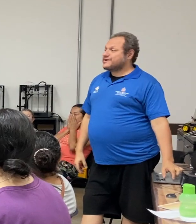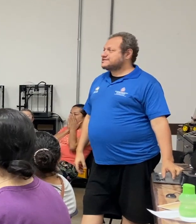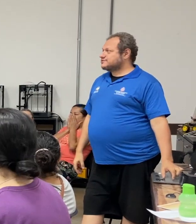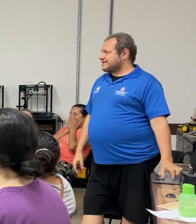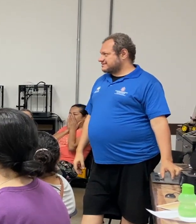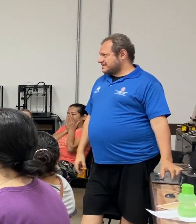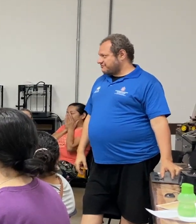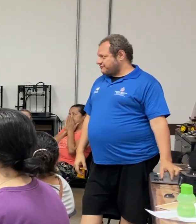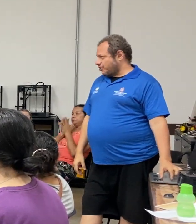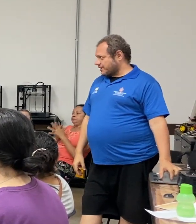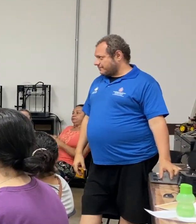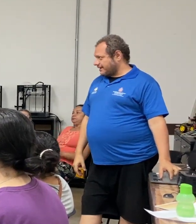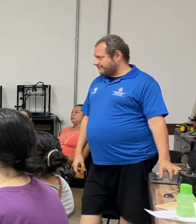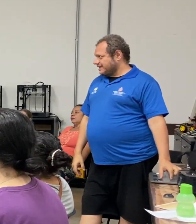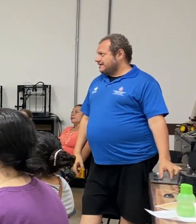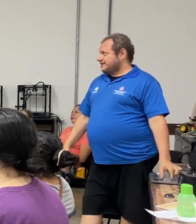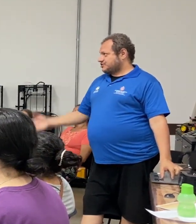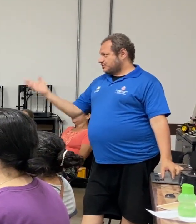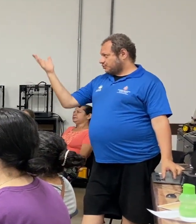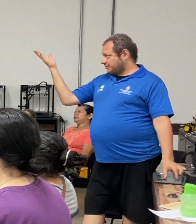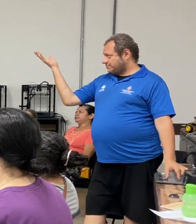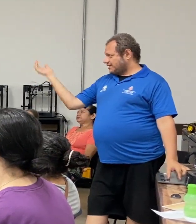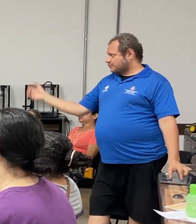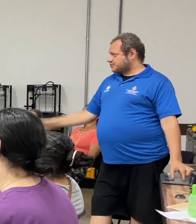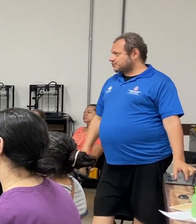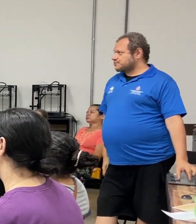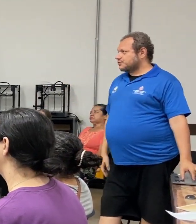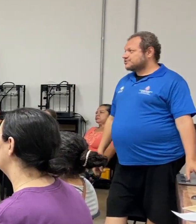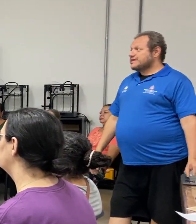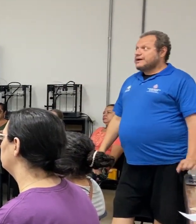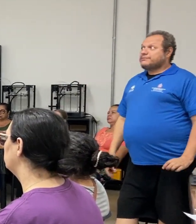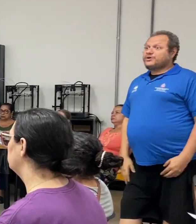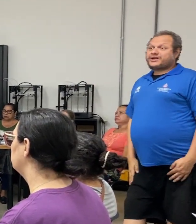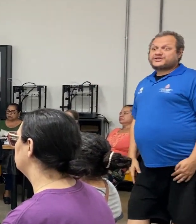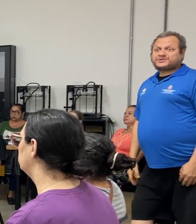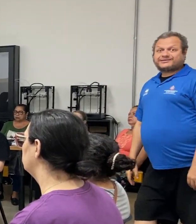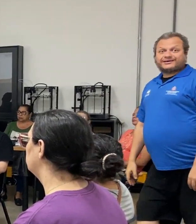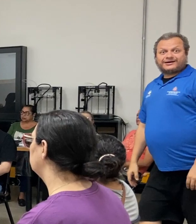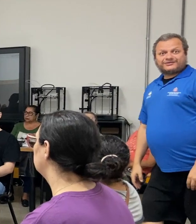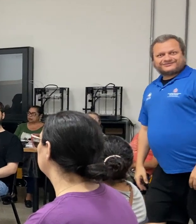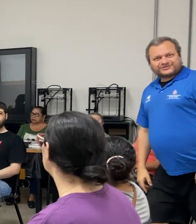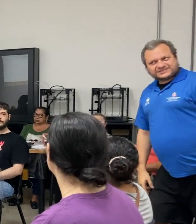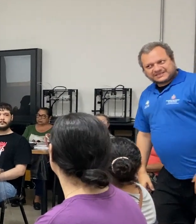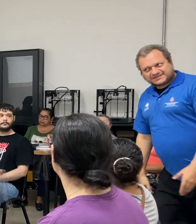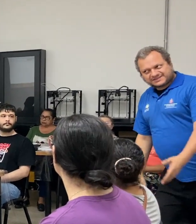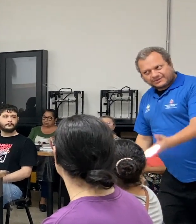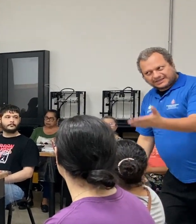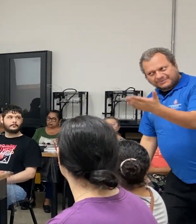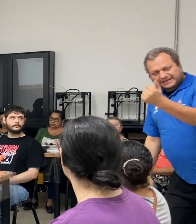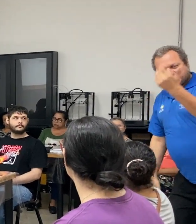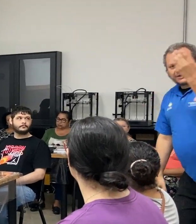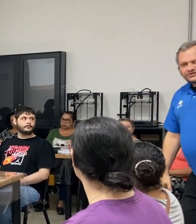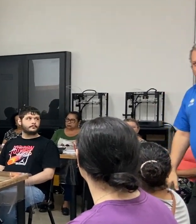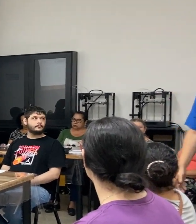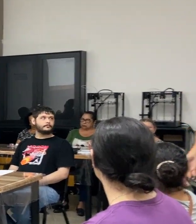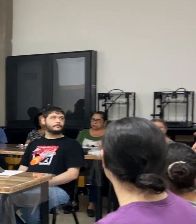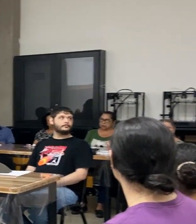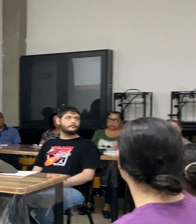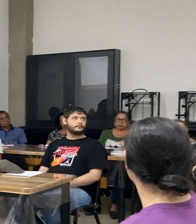conhecido dessa forma, Instituto Imperial dos Surdos Mudos. Por isso, então, vocês que estão aqui para lembrar, vocês de casa, o dia 26